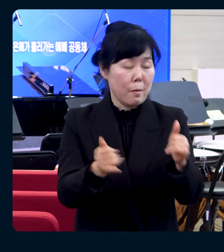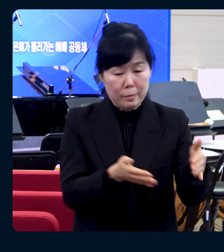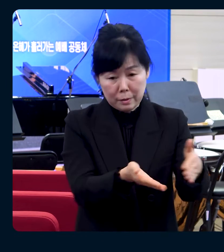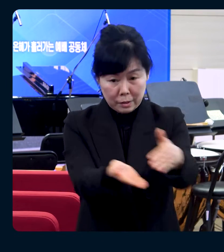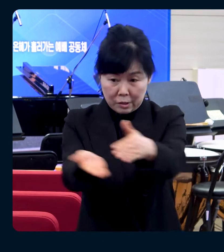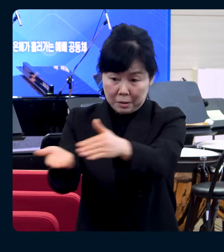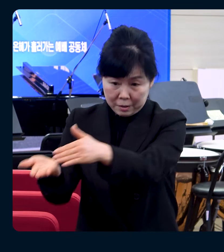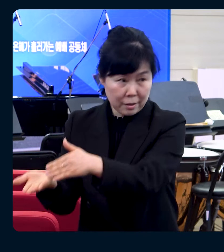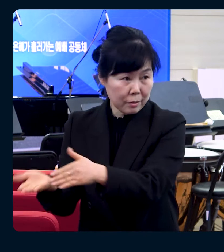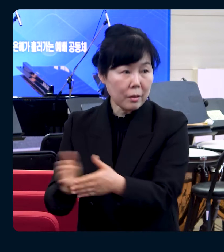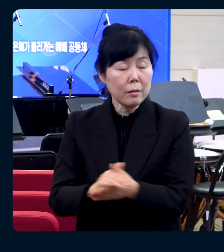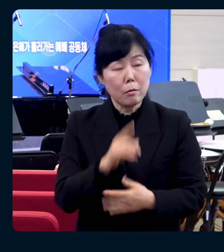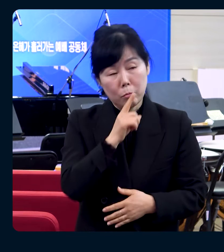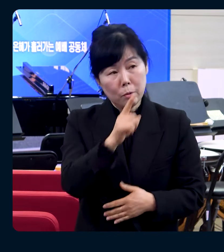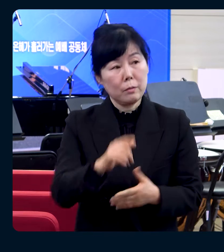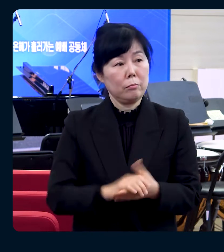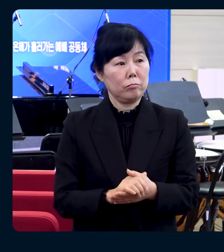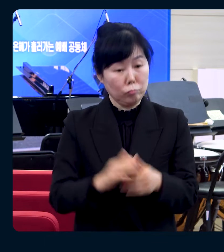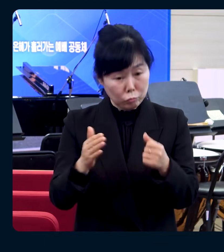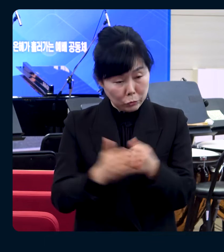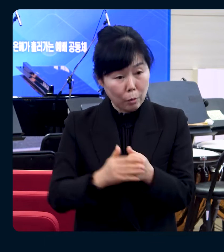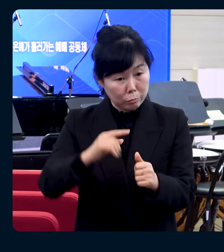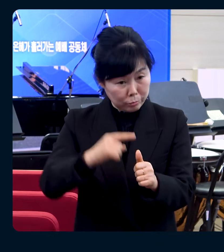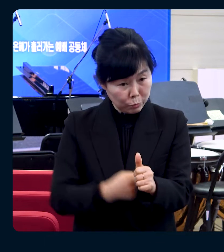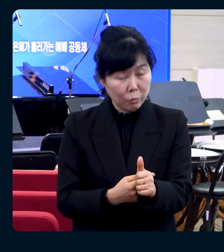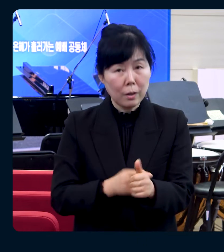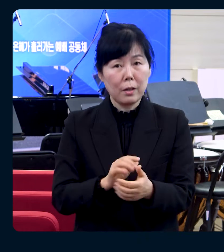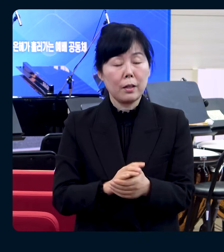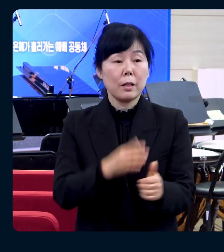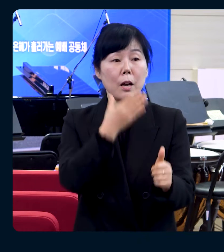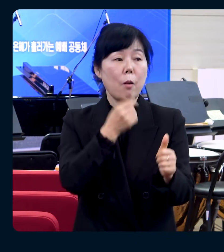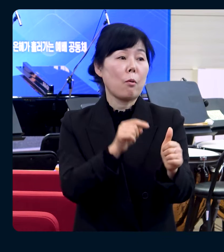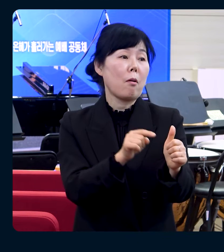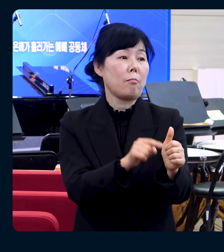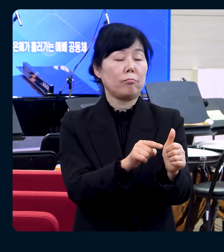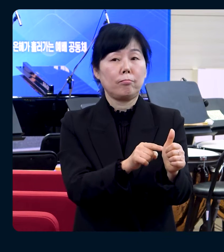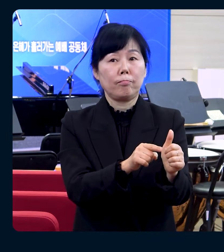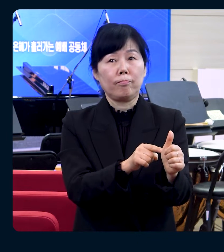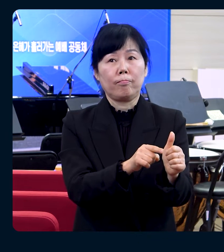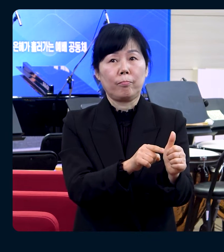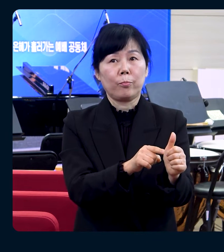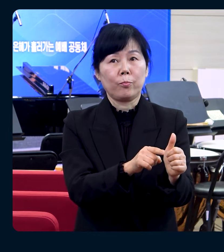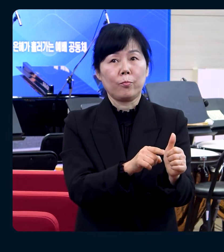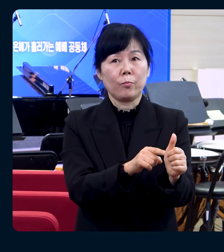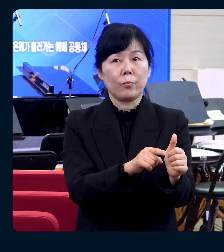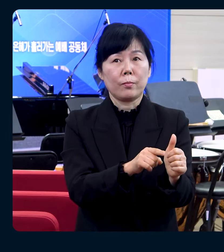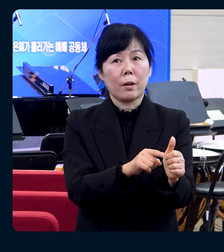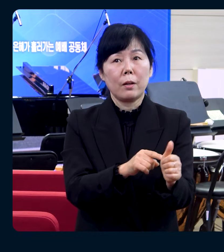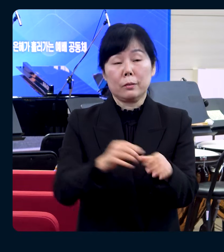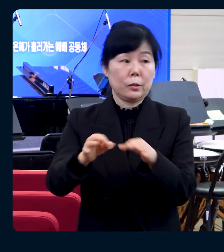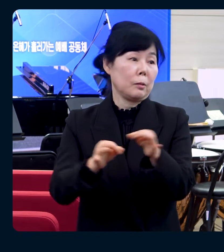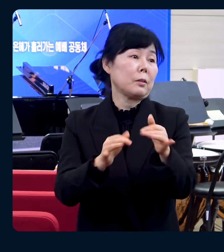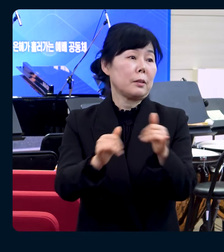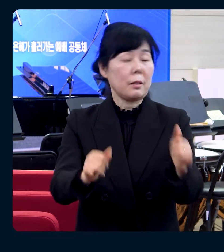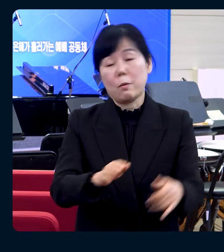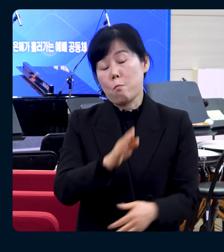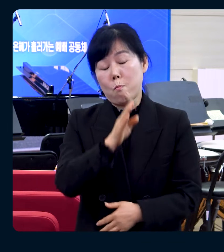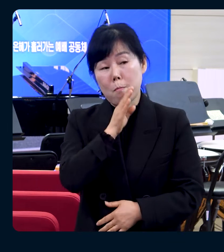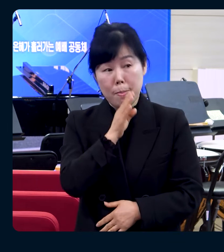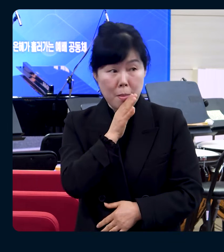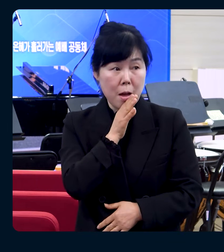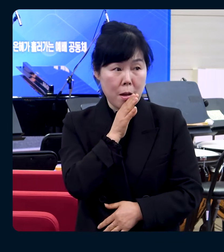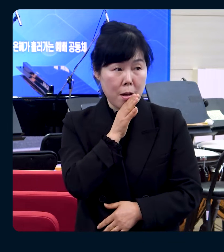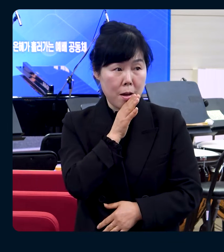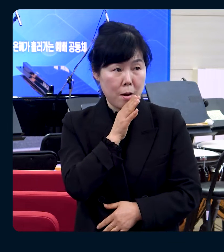이 대상의 길이다. 그렇기 때문에 그래서 아브라함이 이 장사꾼 대상